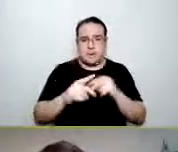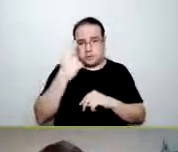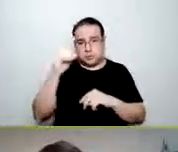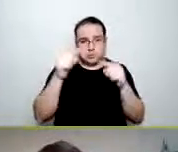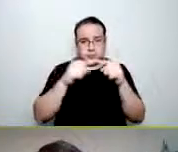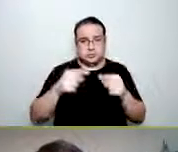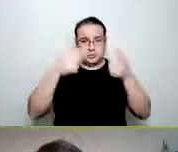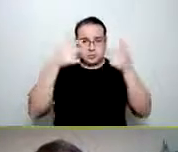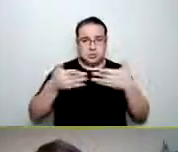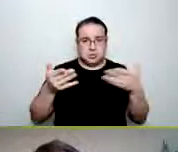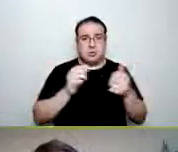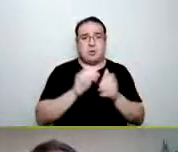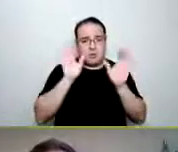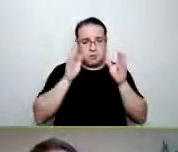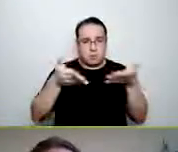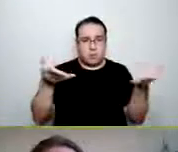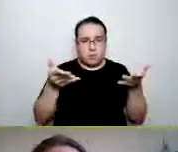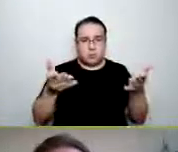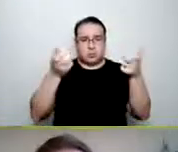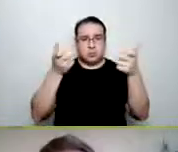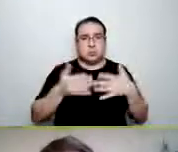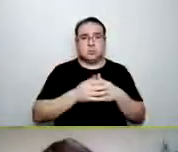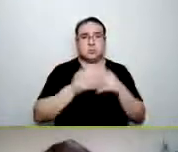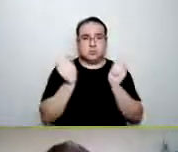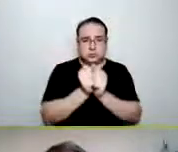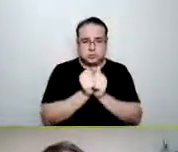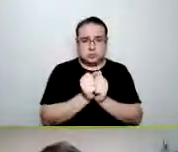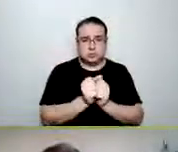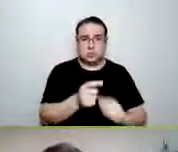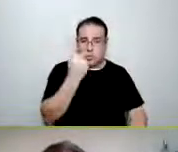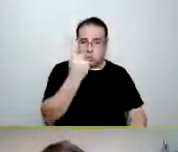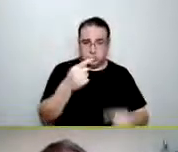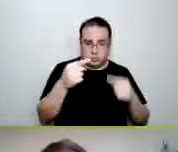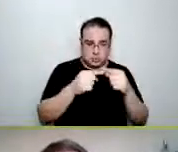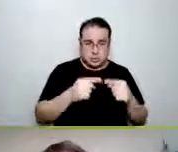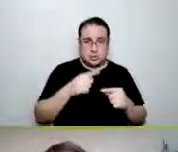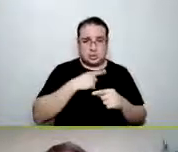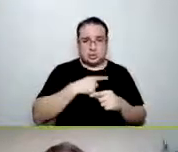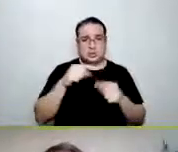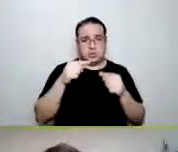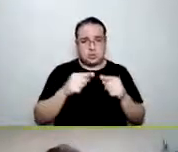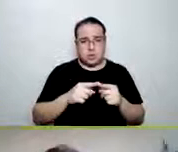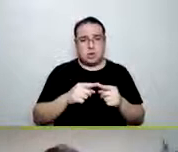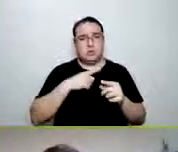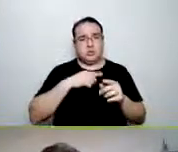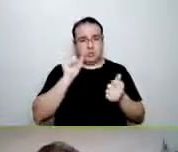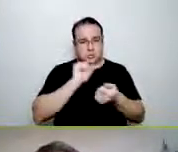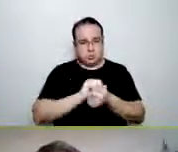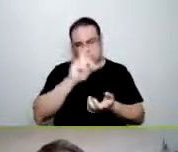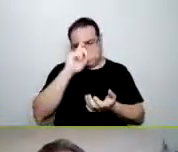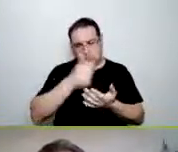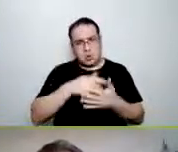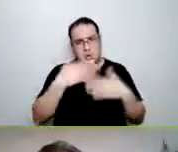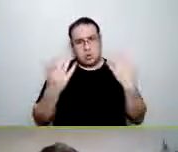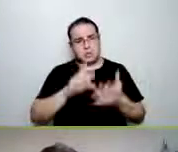queremos focar hoje, né? E no arquivo, temos que administrar esses arquivos, temos que decidir quais são